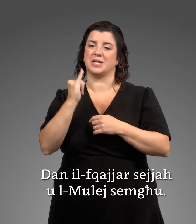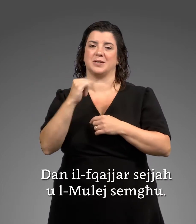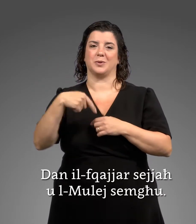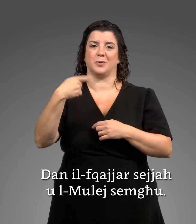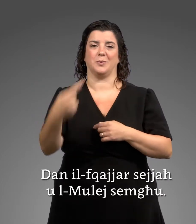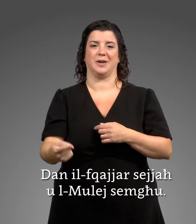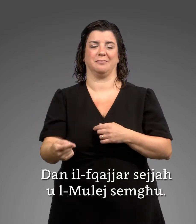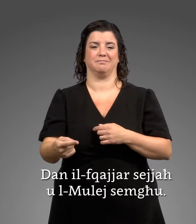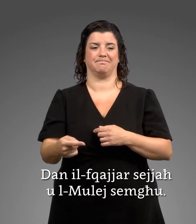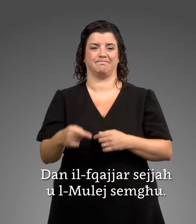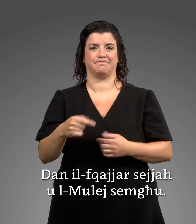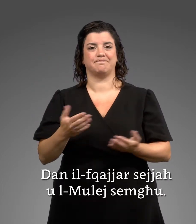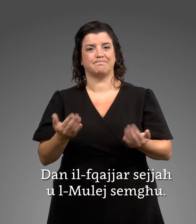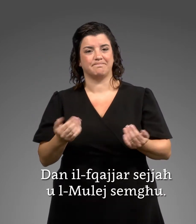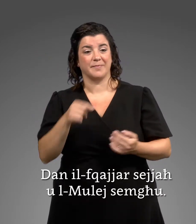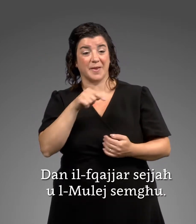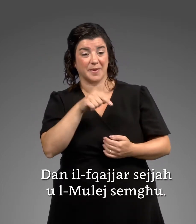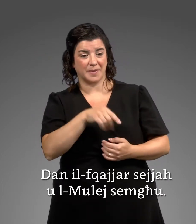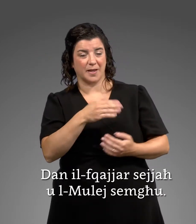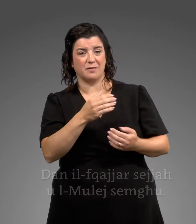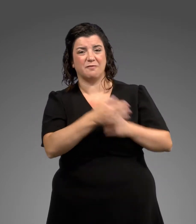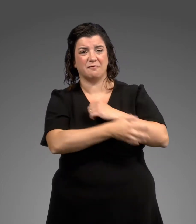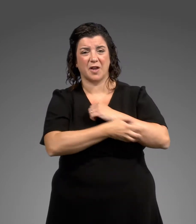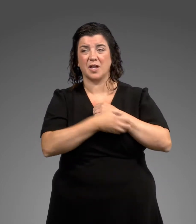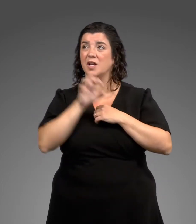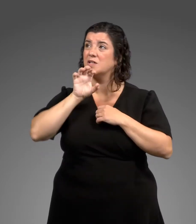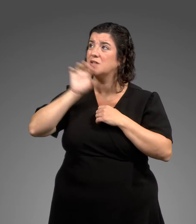il-fqajjar s-sajjax u l-mulej semu